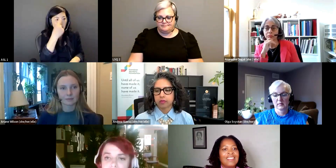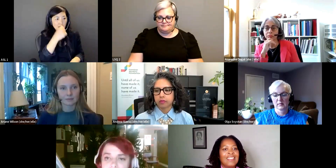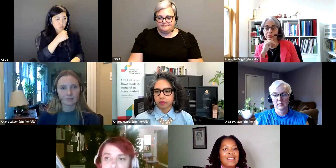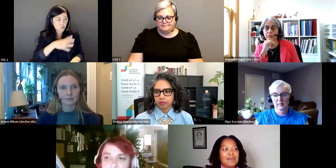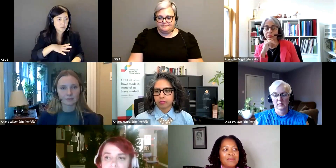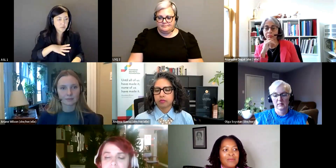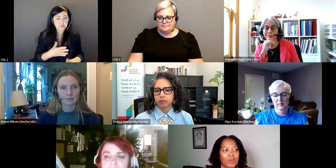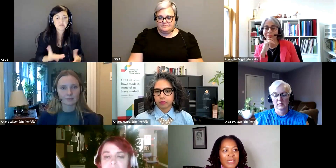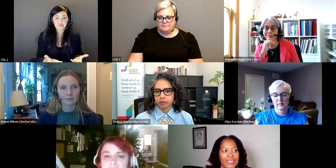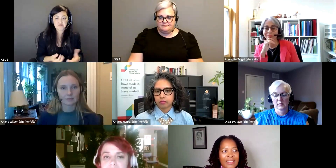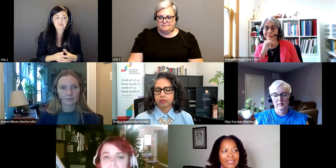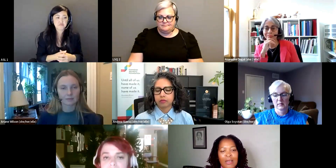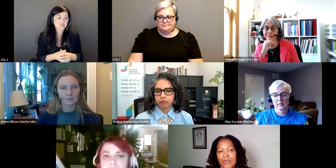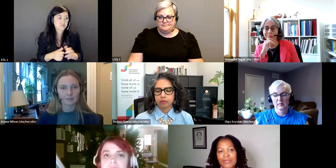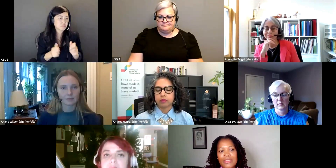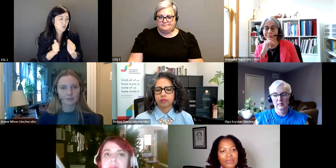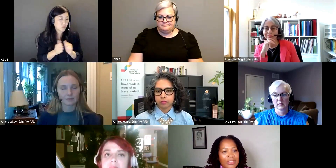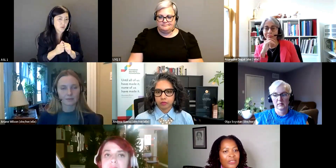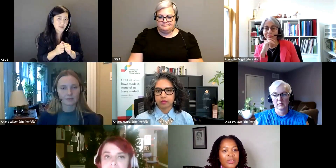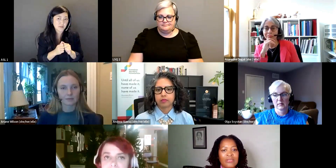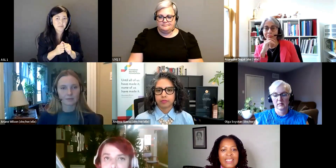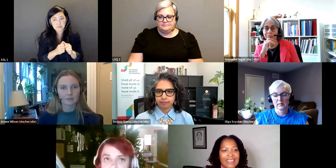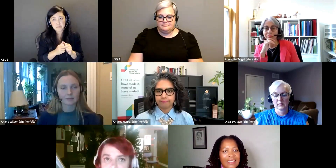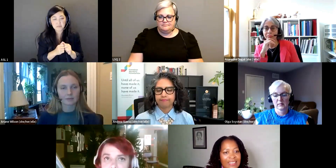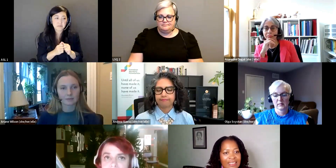Je ne suis pas qui je